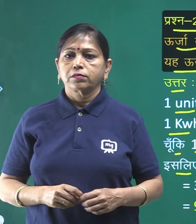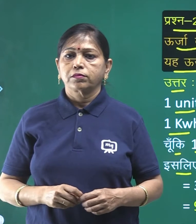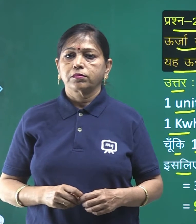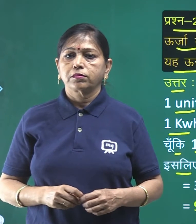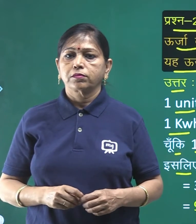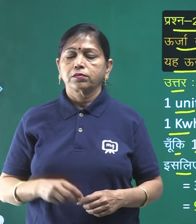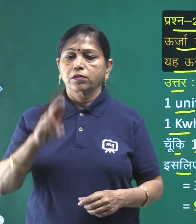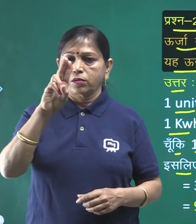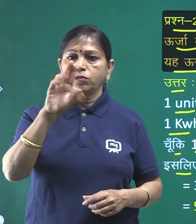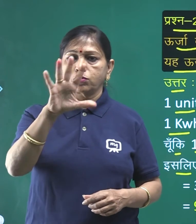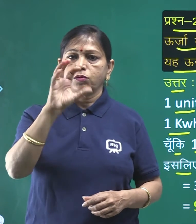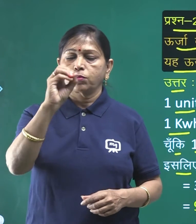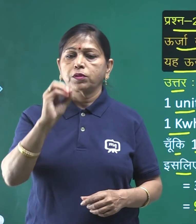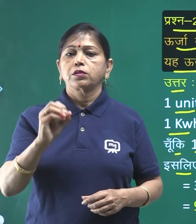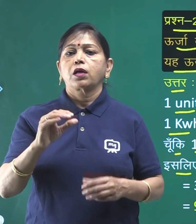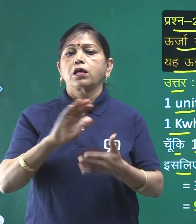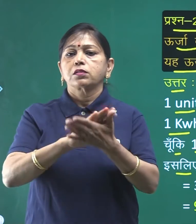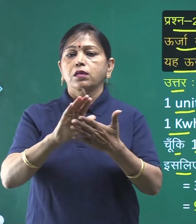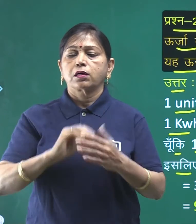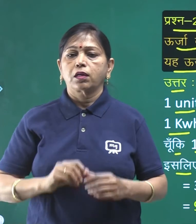250 किलोवाट घंटा